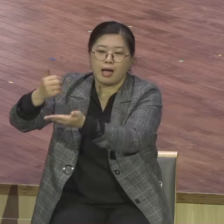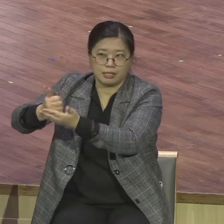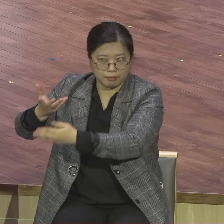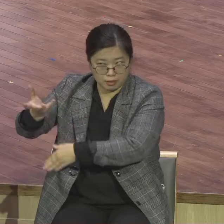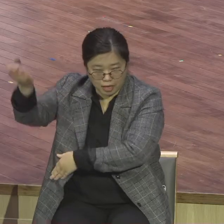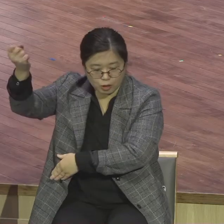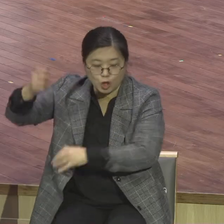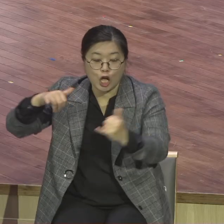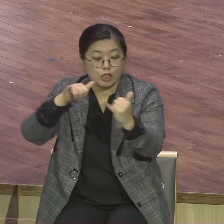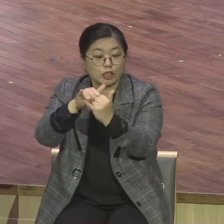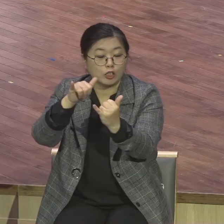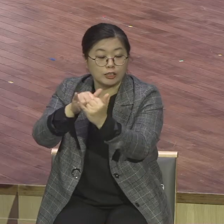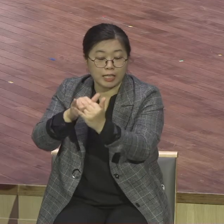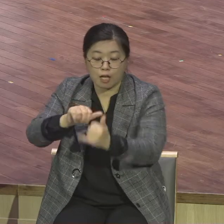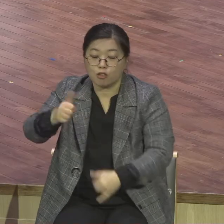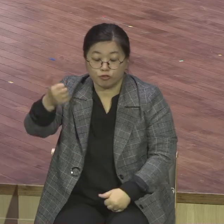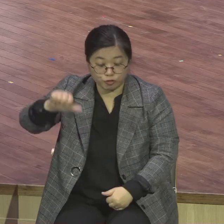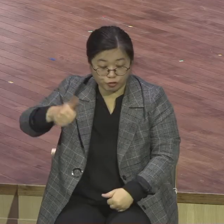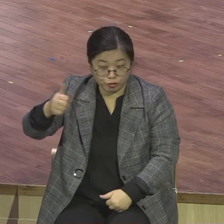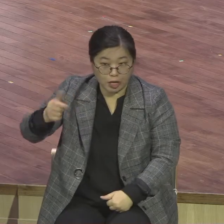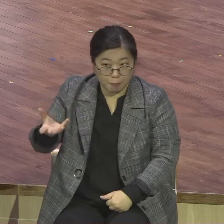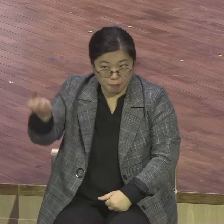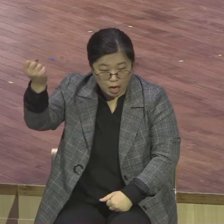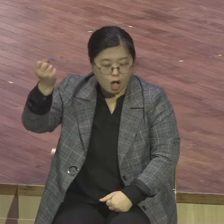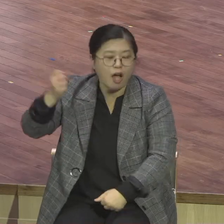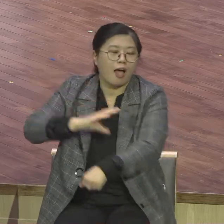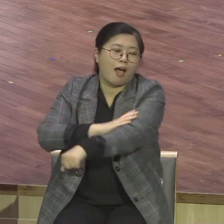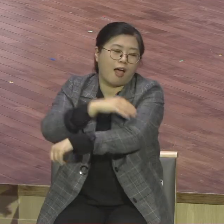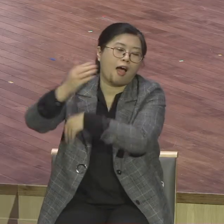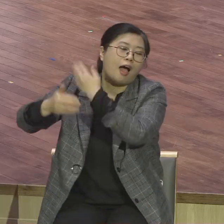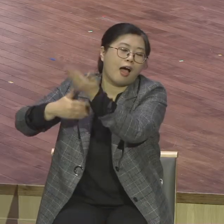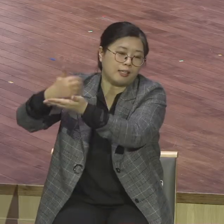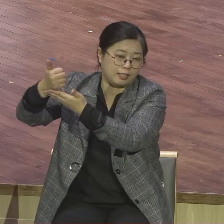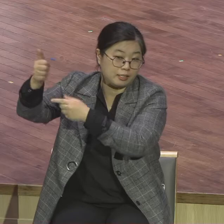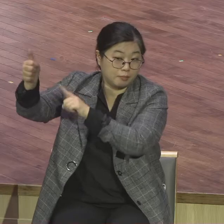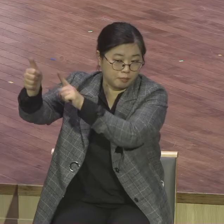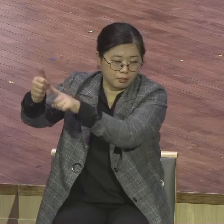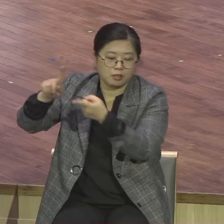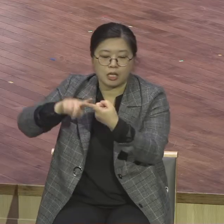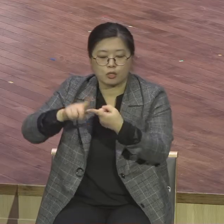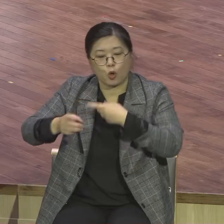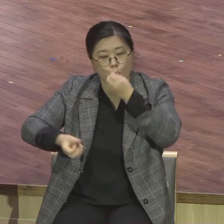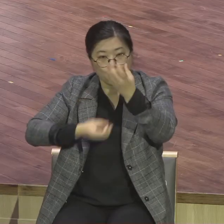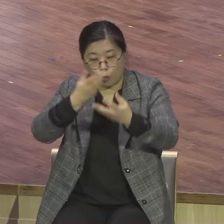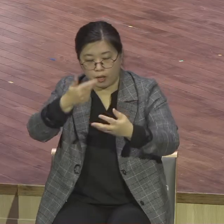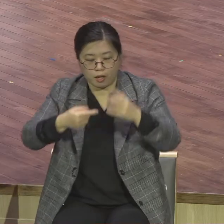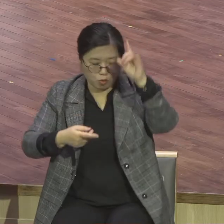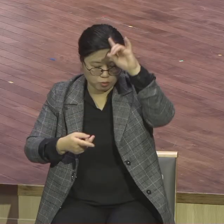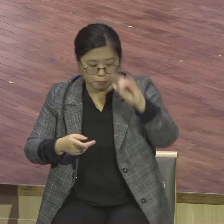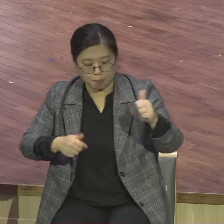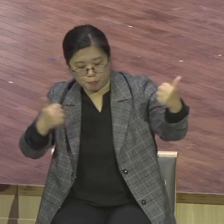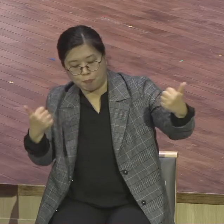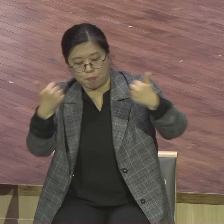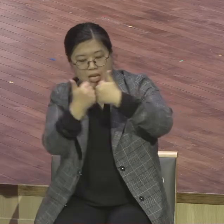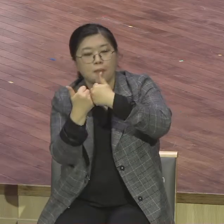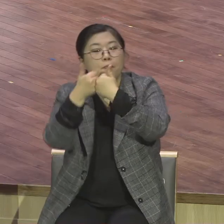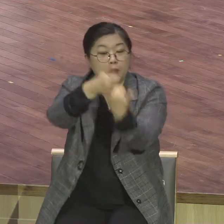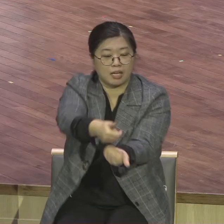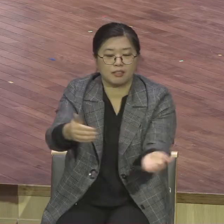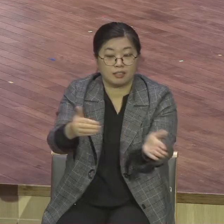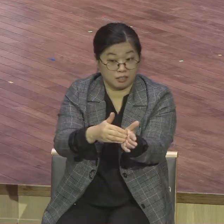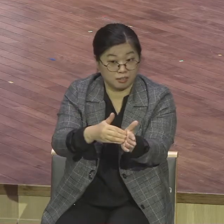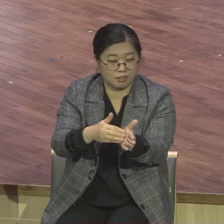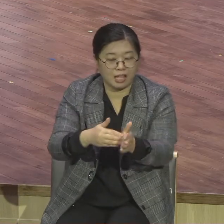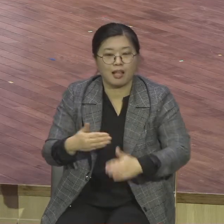다윗은요 하나님의 절대 주권을 온전히 믿었다는 사실. 영적 대진표를